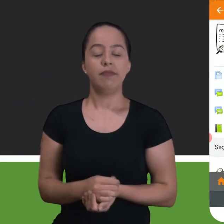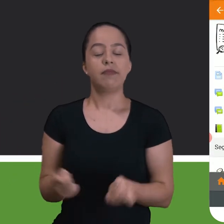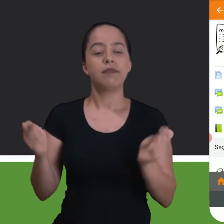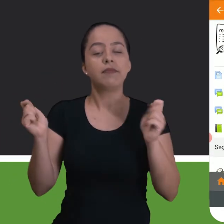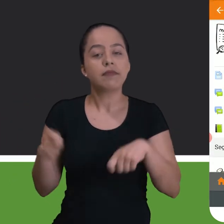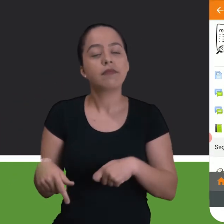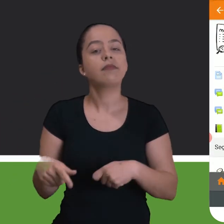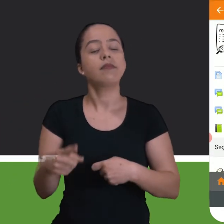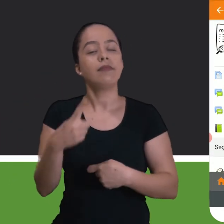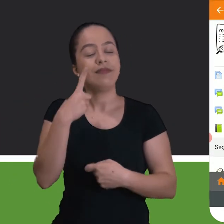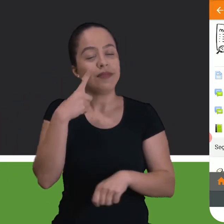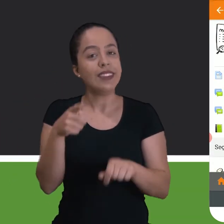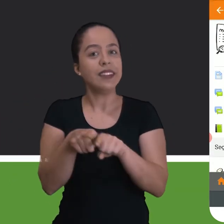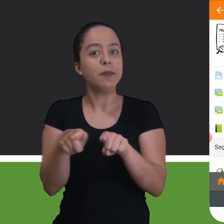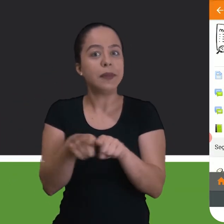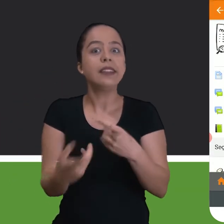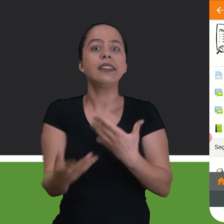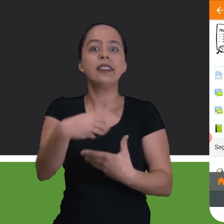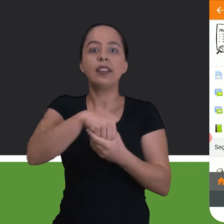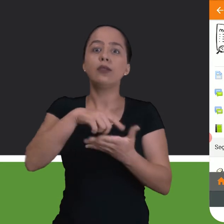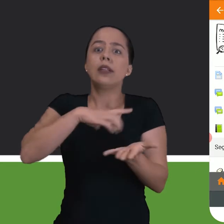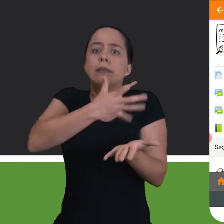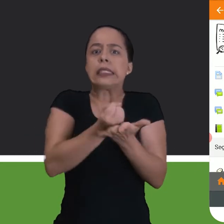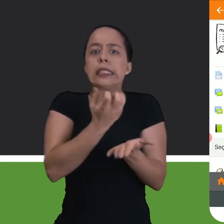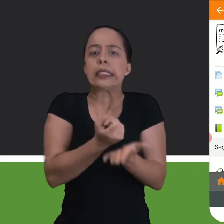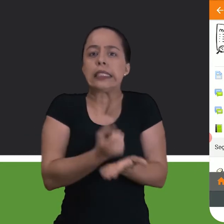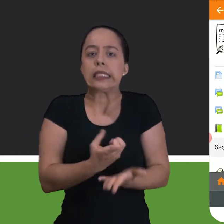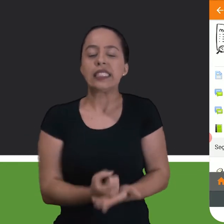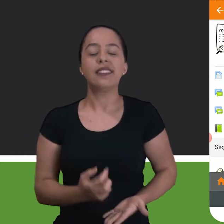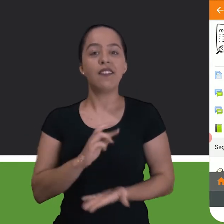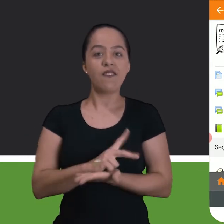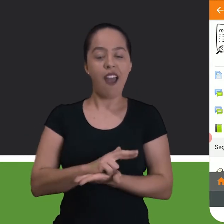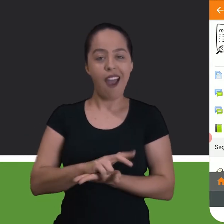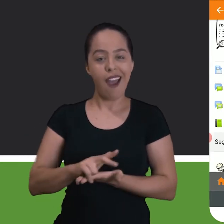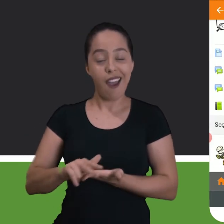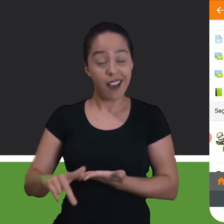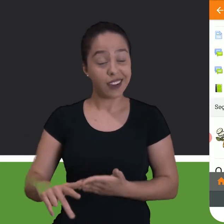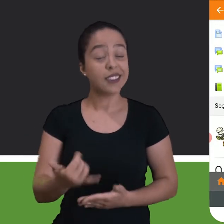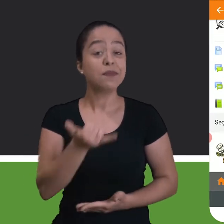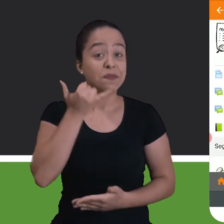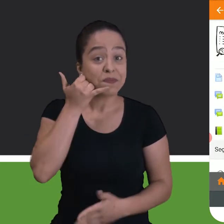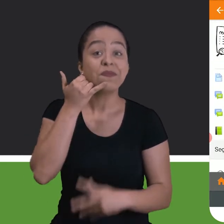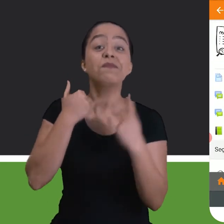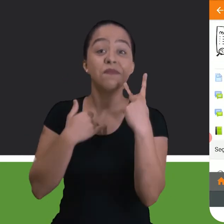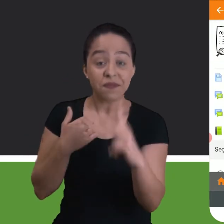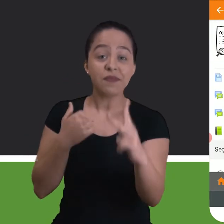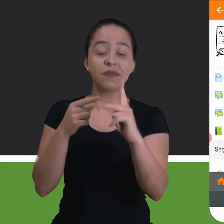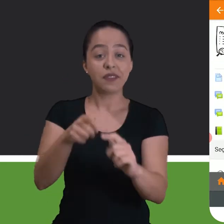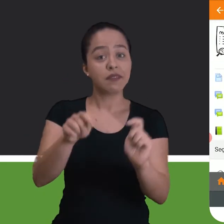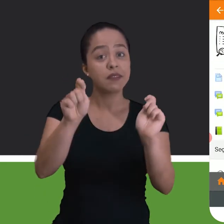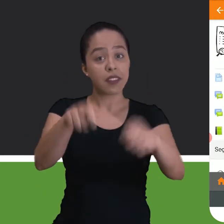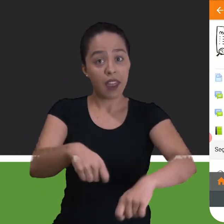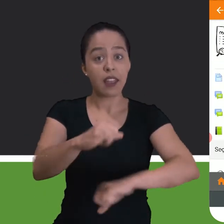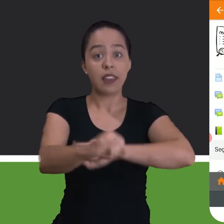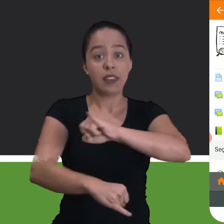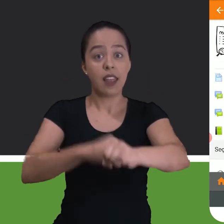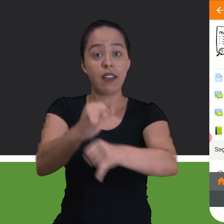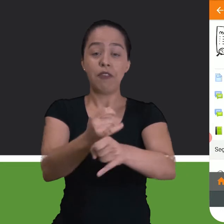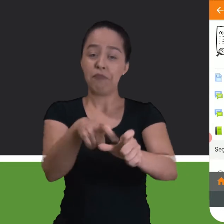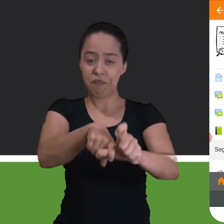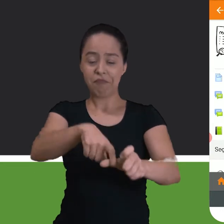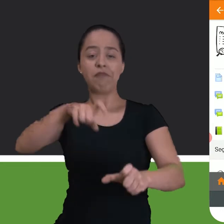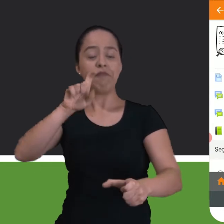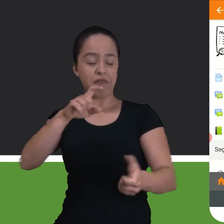consegue ver o que várias coisas foram baixadas né para o seu celular então você vai conseguir